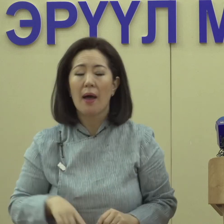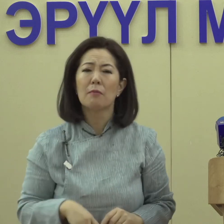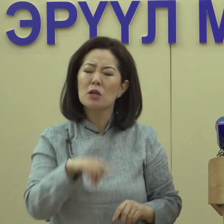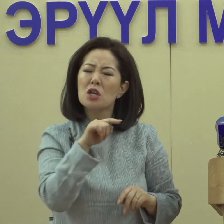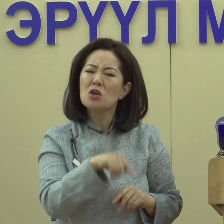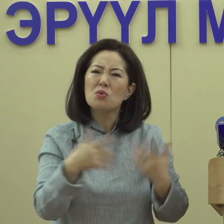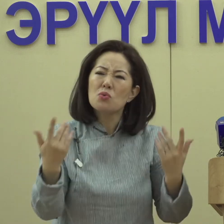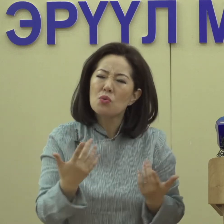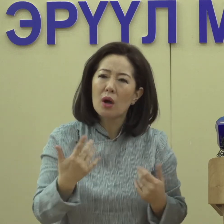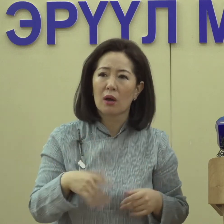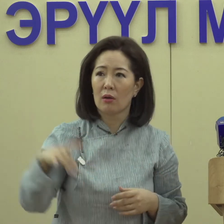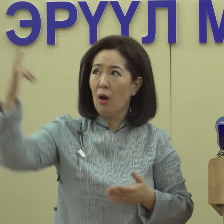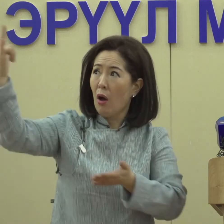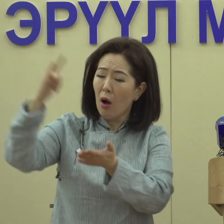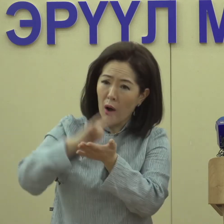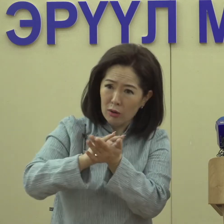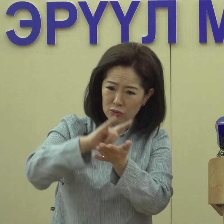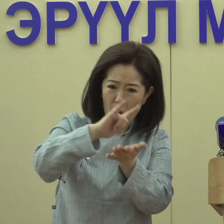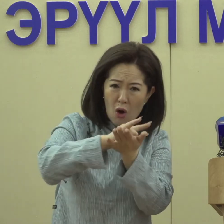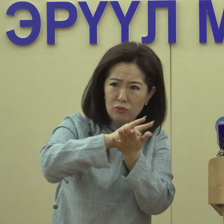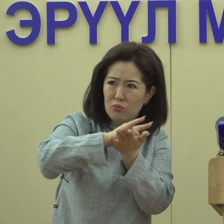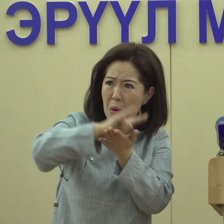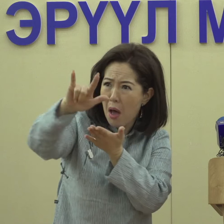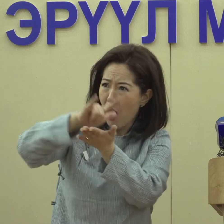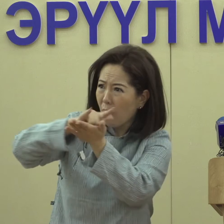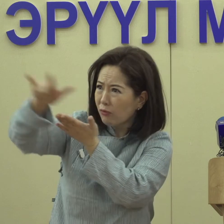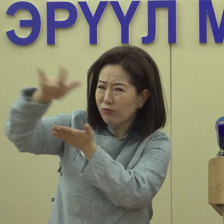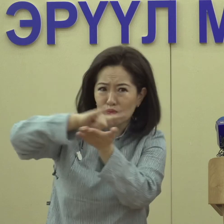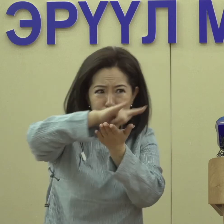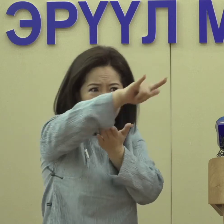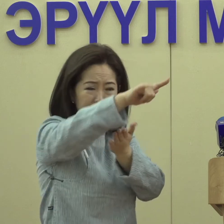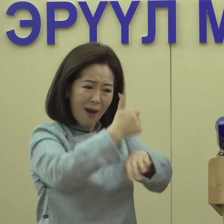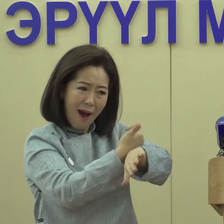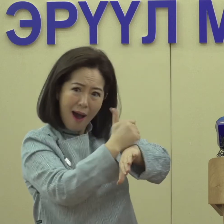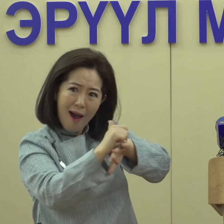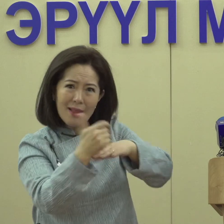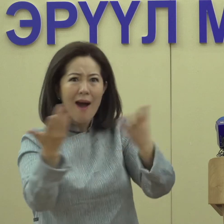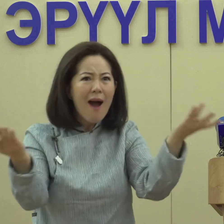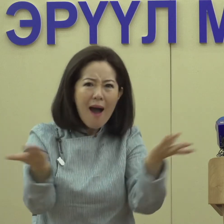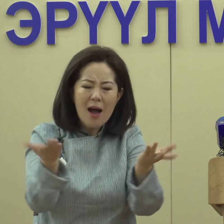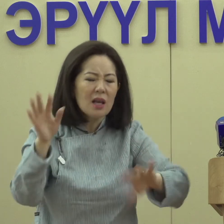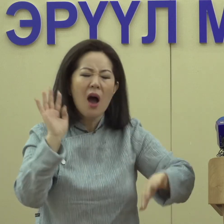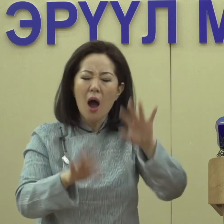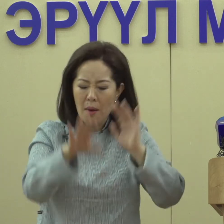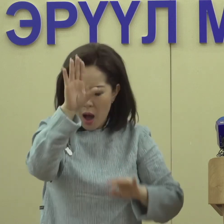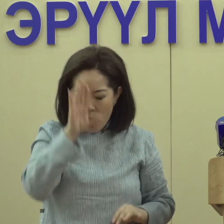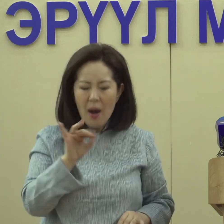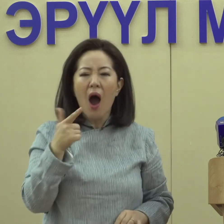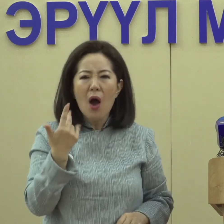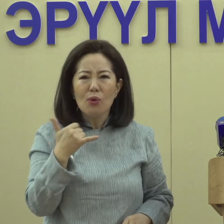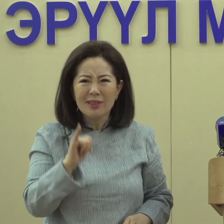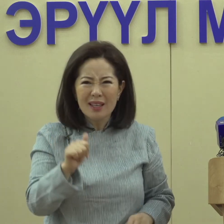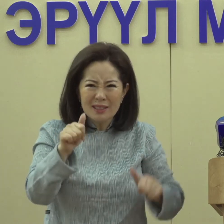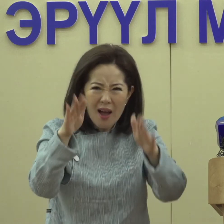энэ онгоцорноос зорчиход онгоцор ер нь альж чиглэлд зорчиход хамгийн аюултай гэдгийг